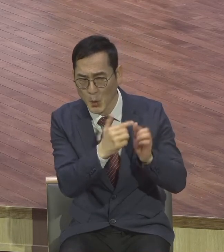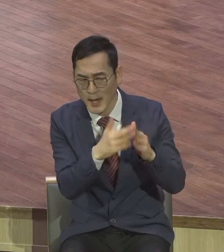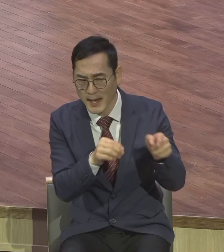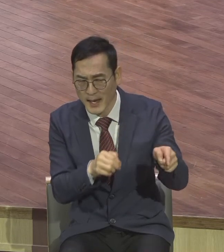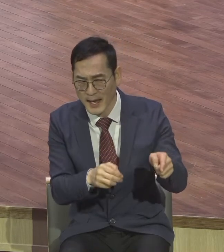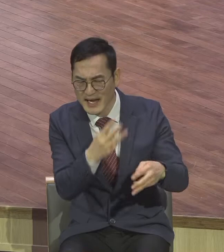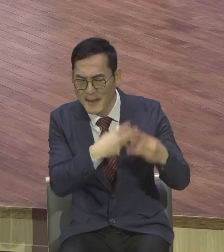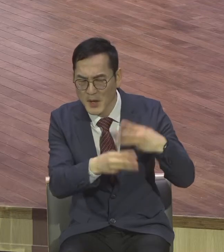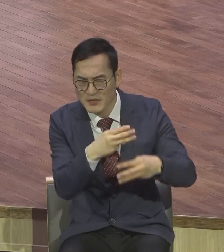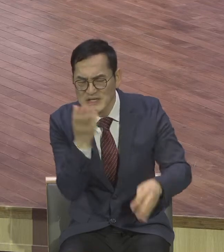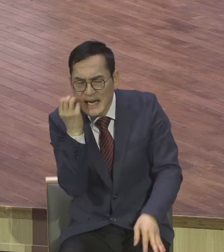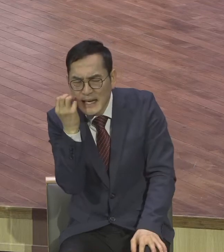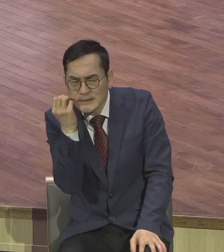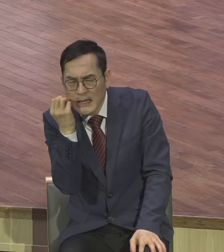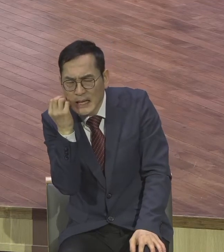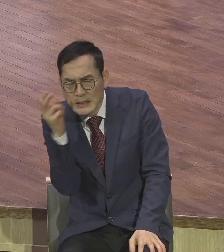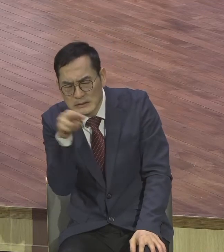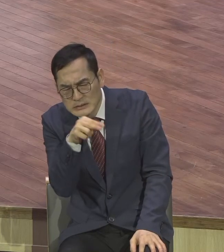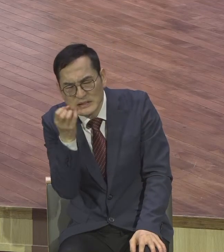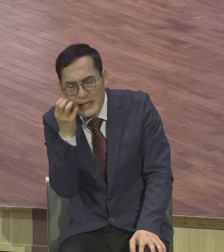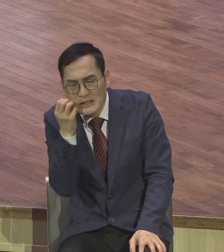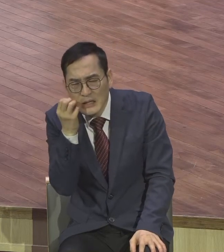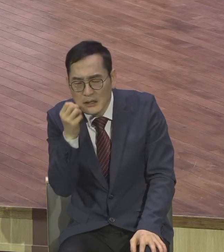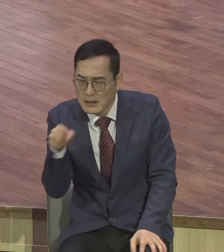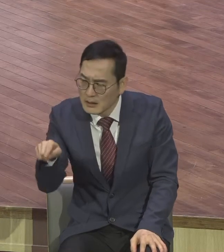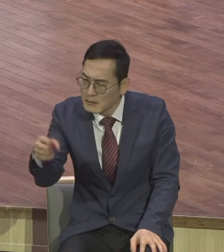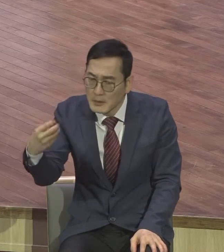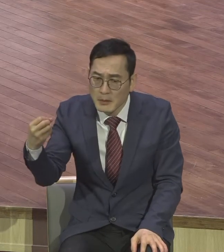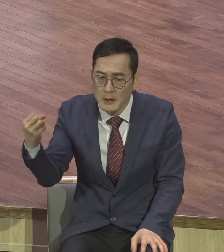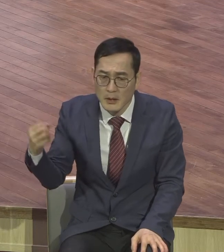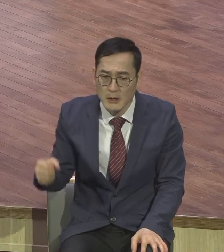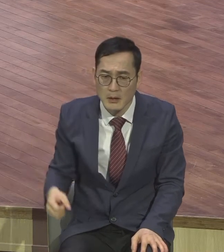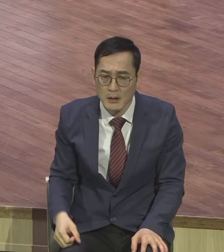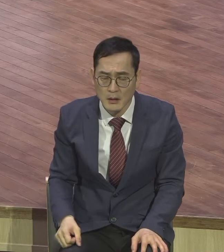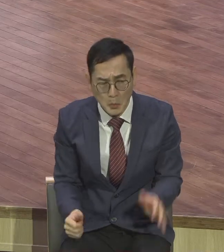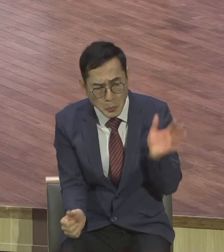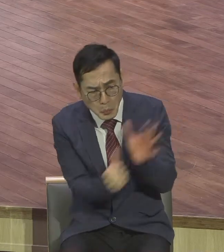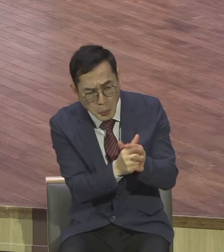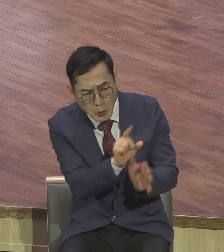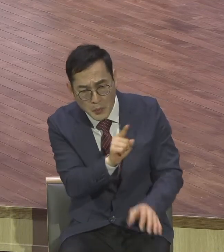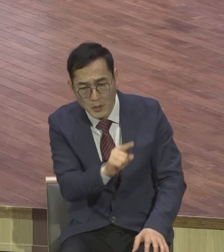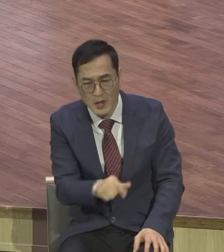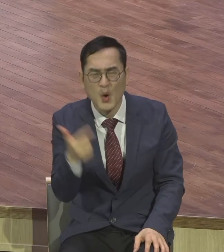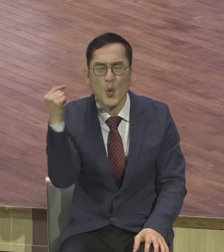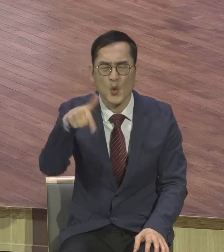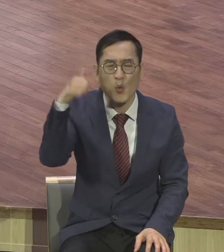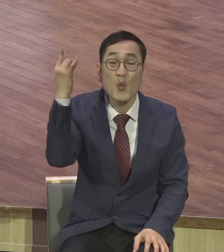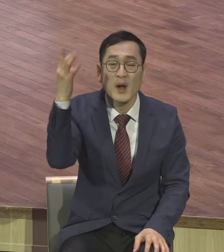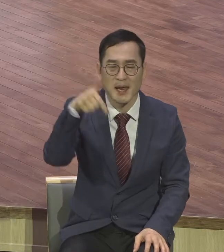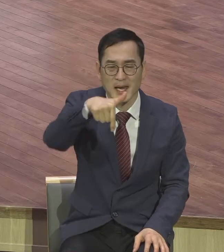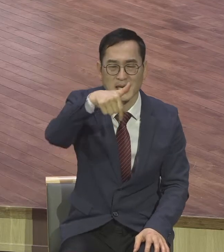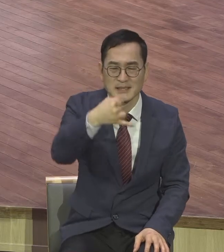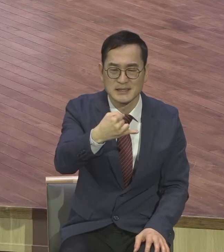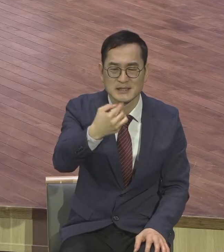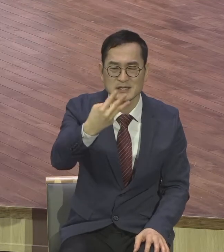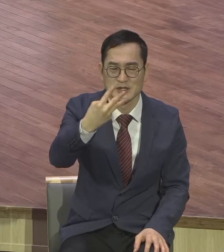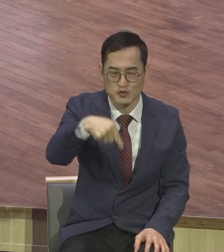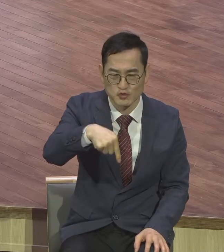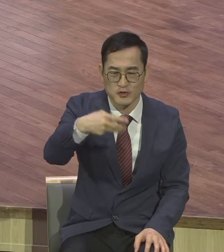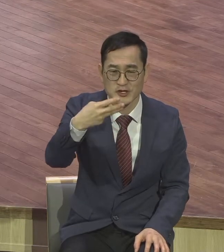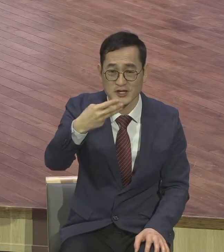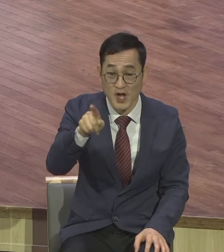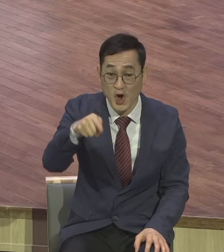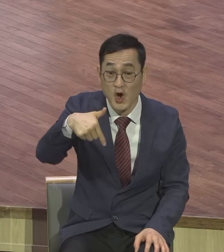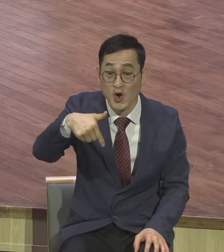쓰는 용어를 쓴다. 무식해도 한참 무식해요. 거루트기를 영어로 바꾼 거라니까 거루트기가